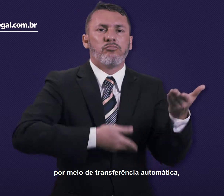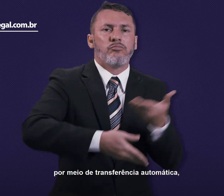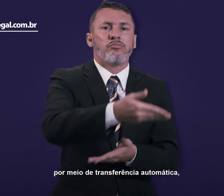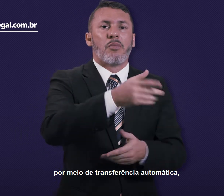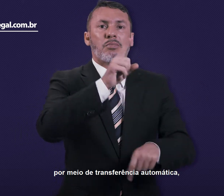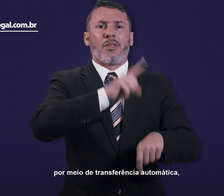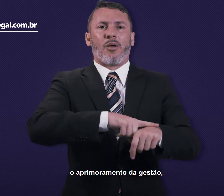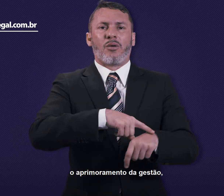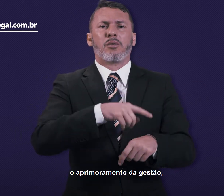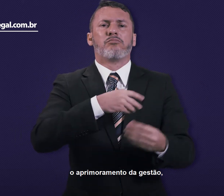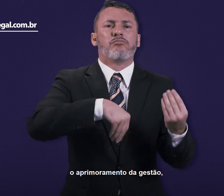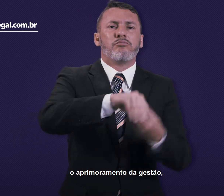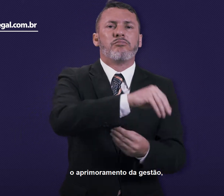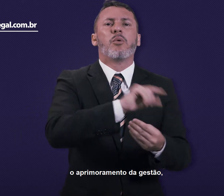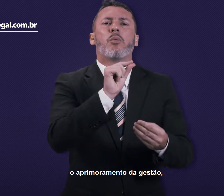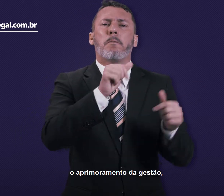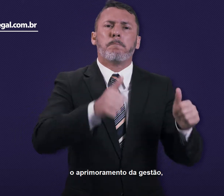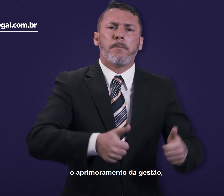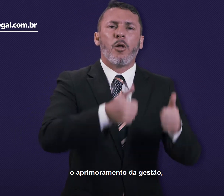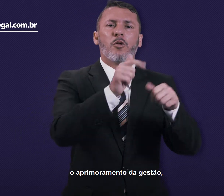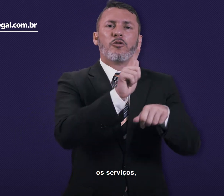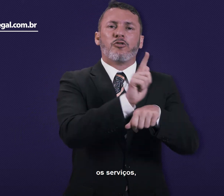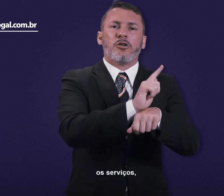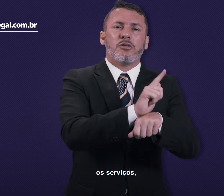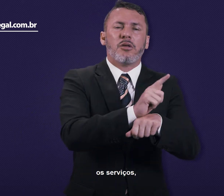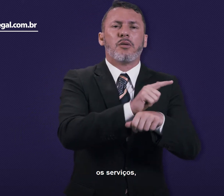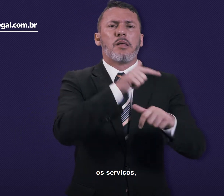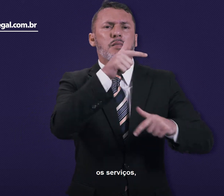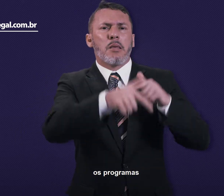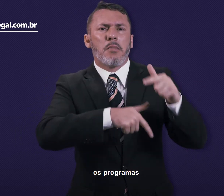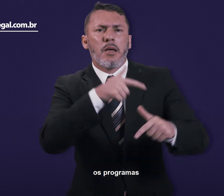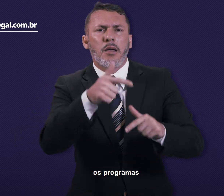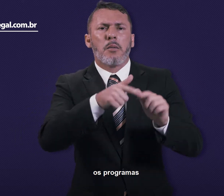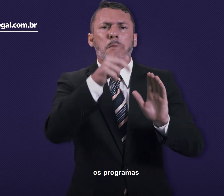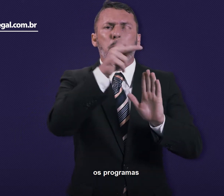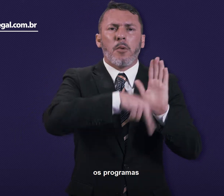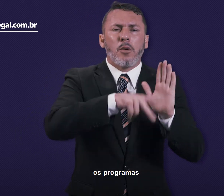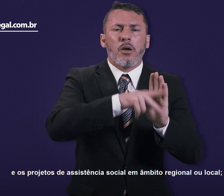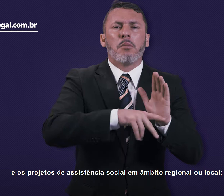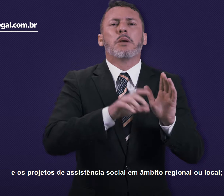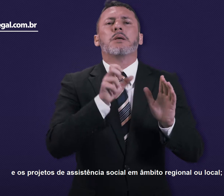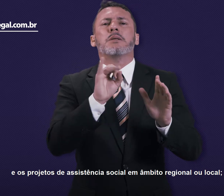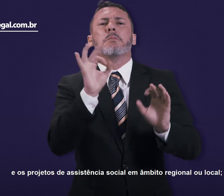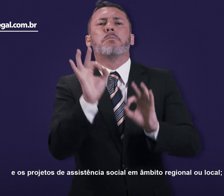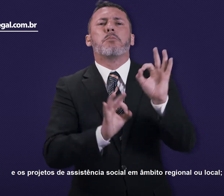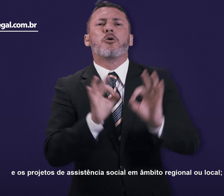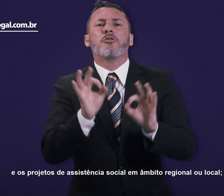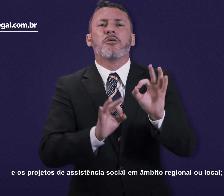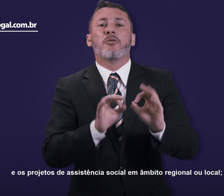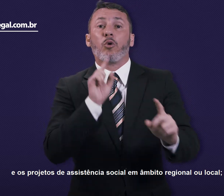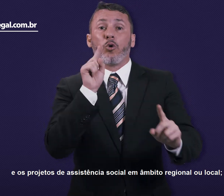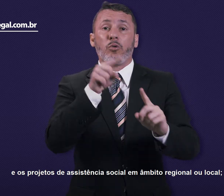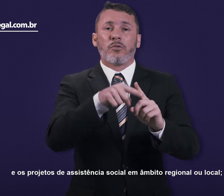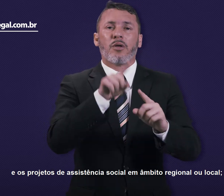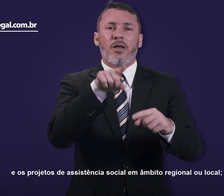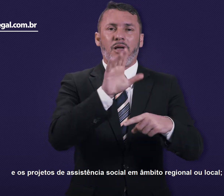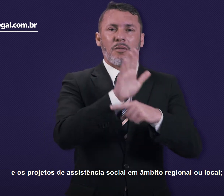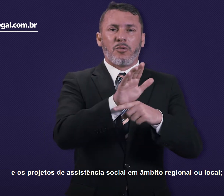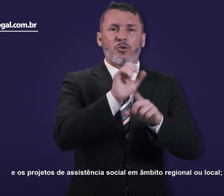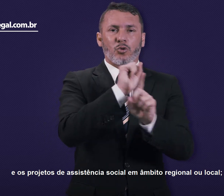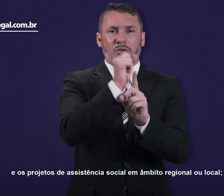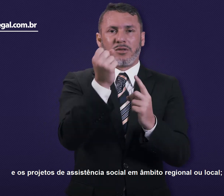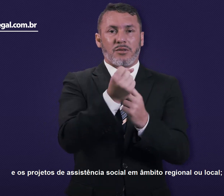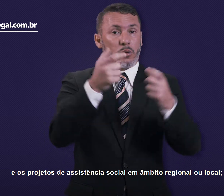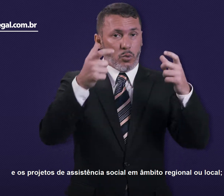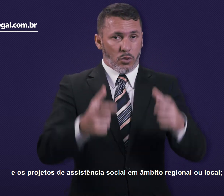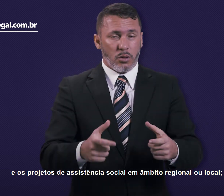transferência automática, o aprimoramento da gestão, os serviços, os programas e os projetos de assistência social em